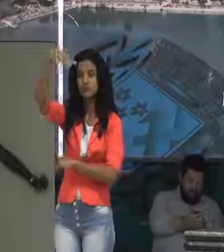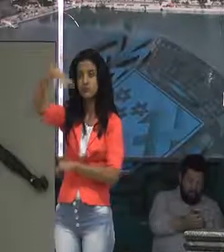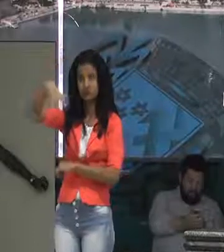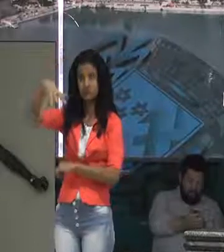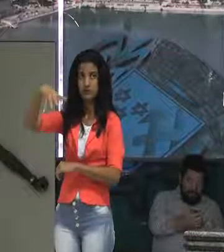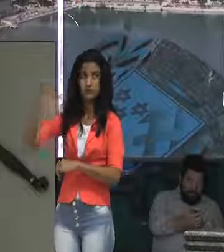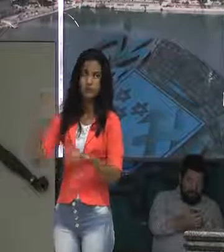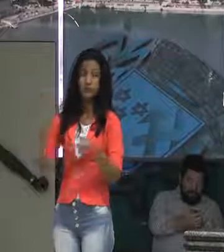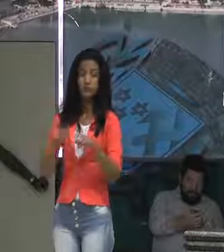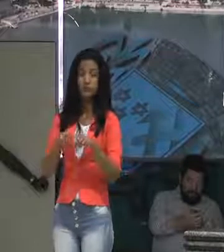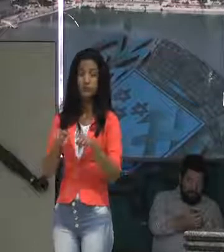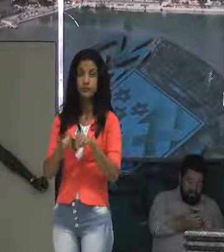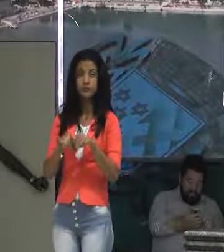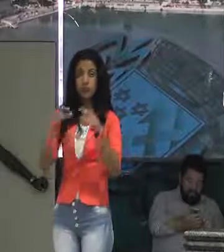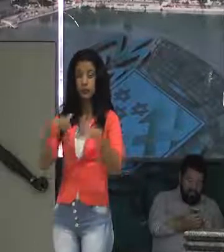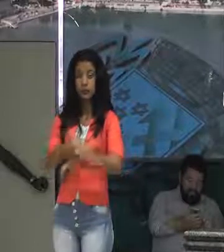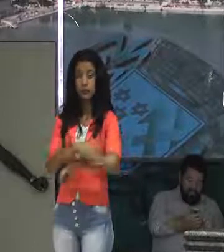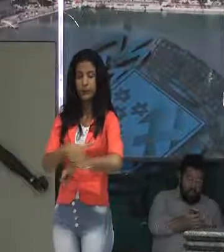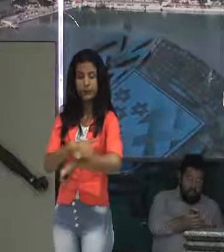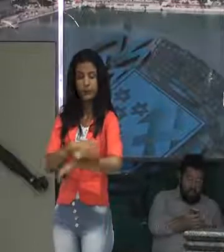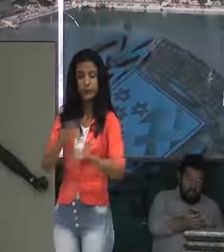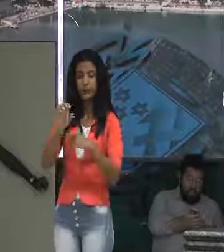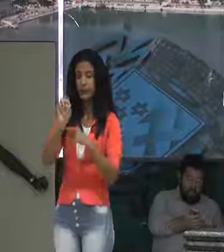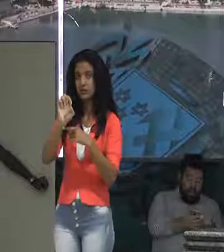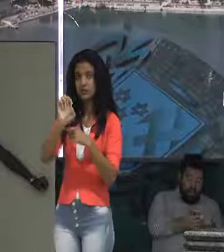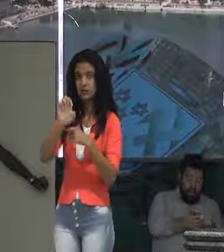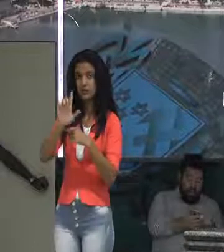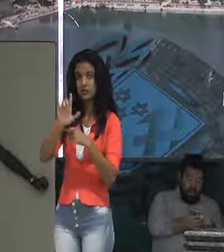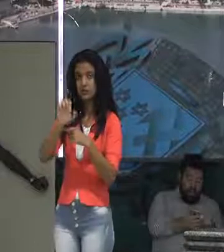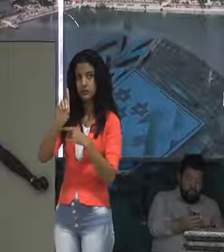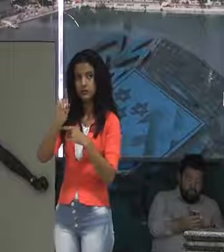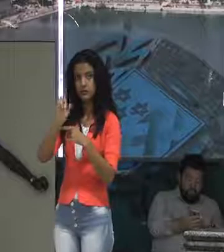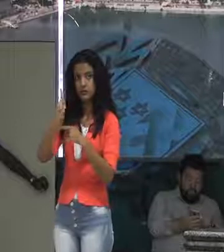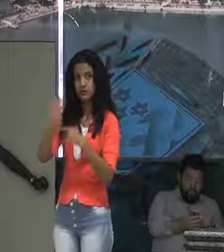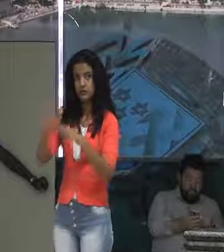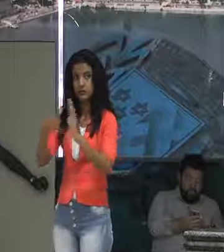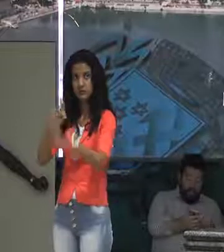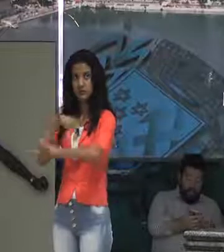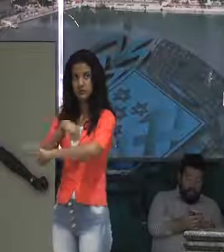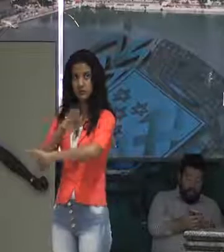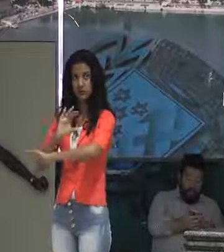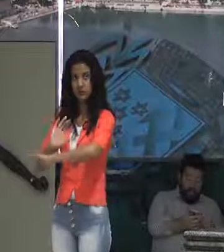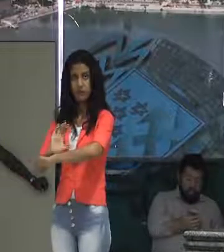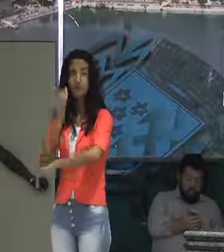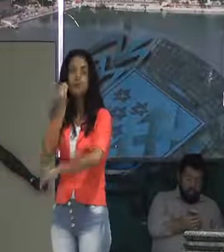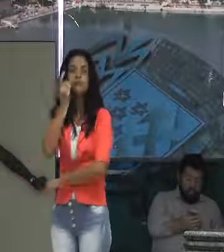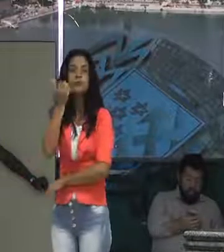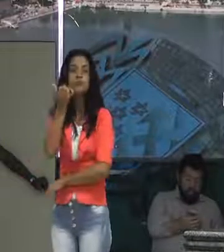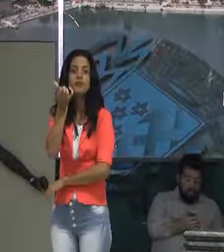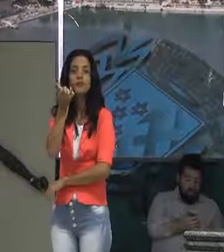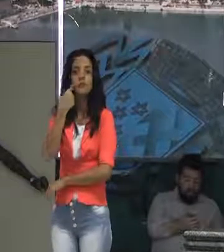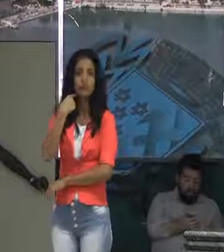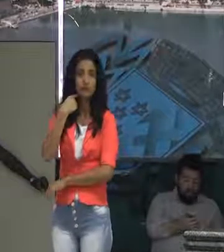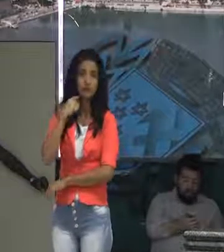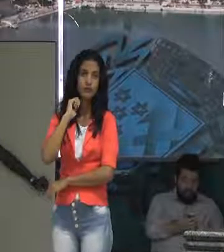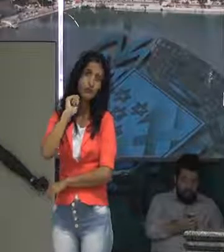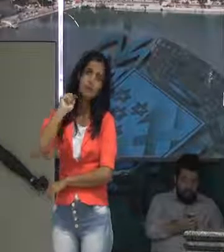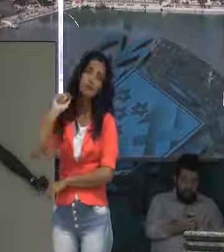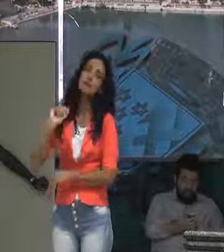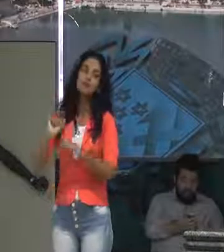postes situados à rua Erval Soledade, no Nelson Costa. Sala das sessões, 16 de abril, vereador